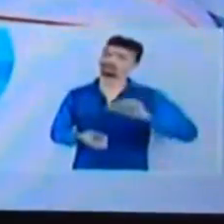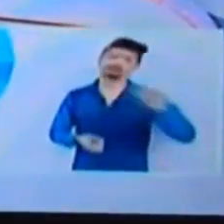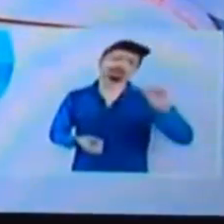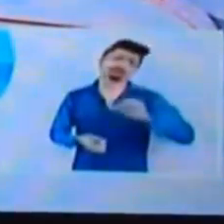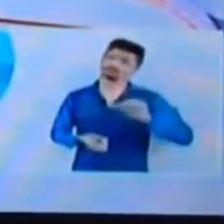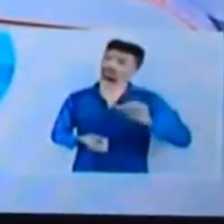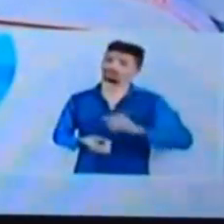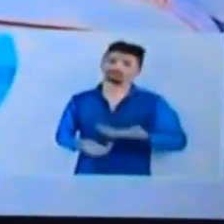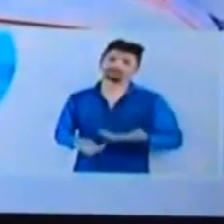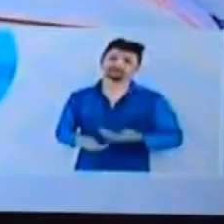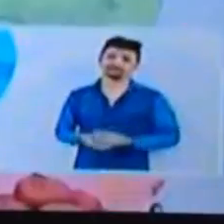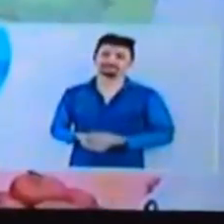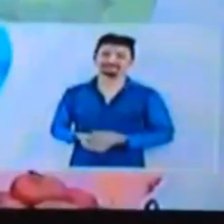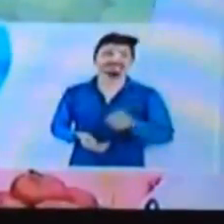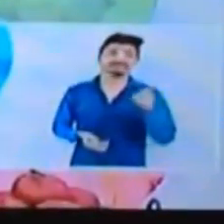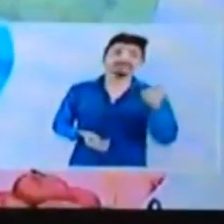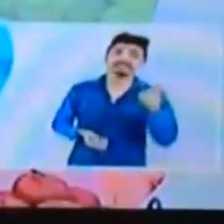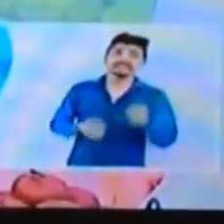está no 3. Kaique.